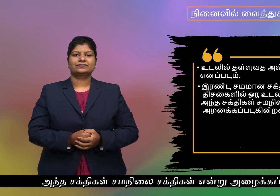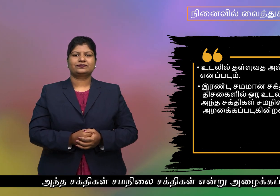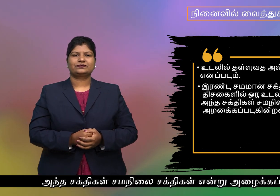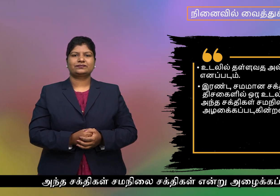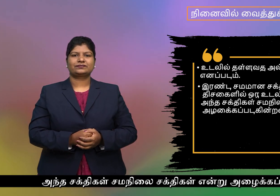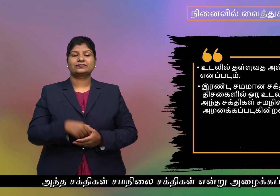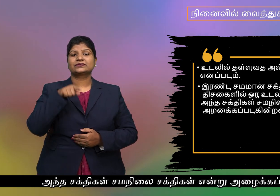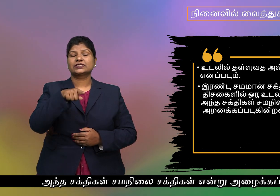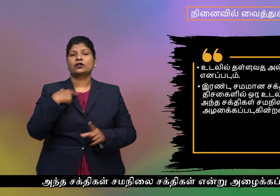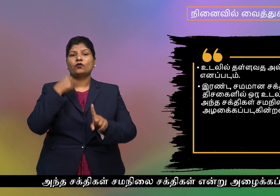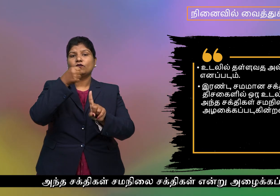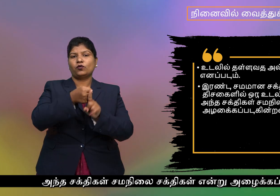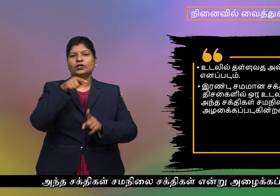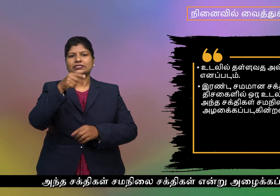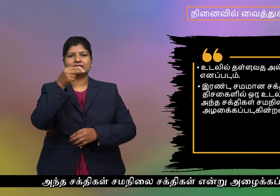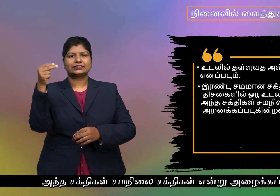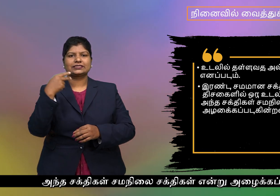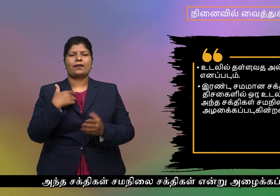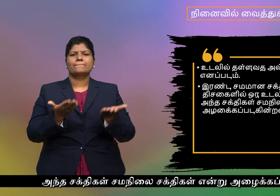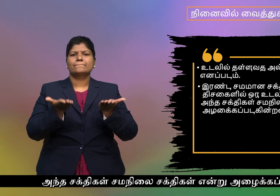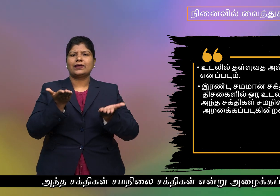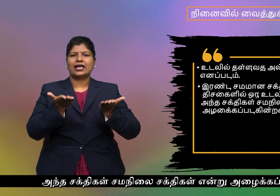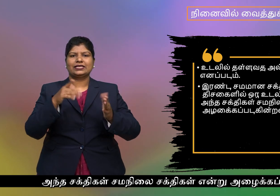அந்த விசைகள் சமநிலை விசைகள் என்று அழைக்கப்படுகின்றன.